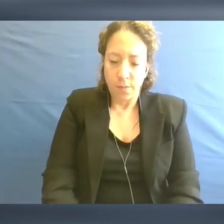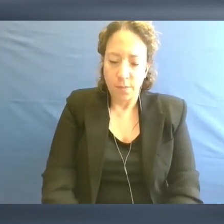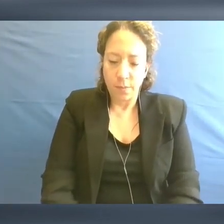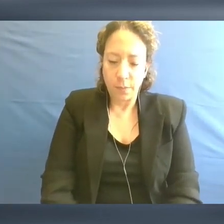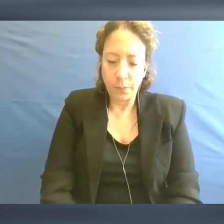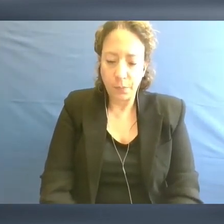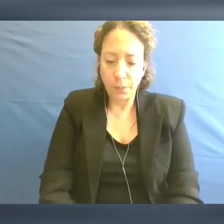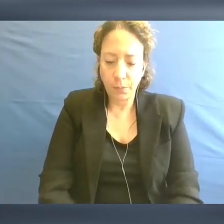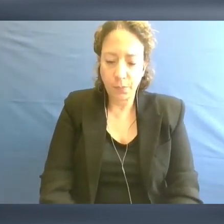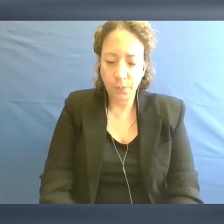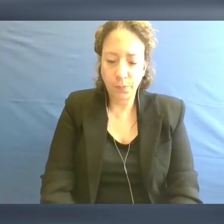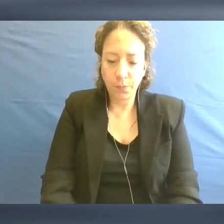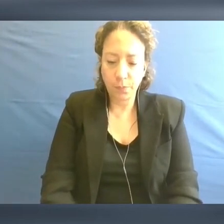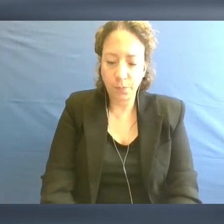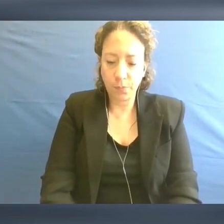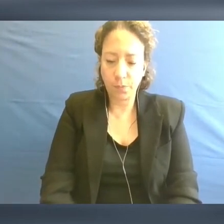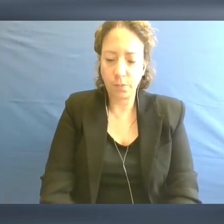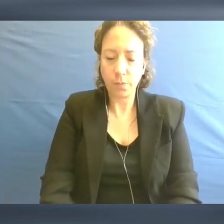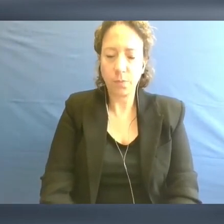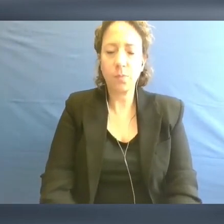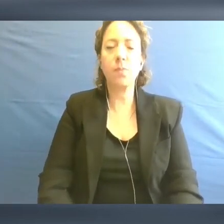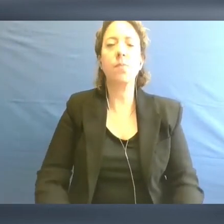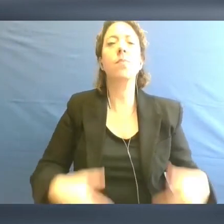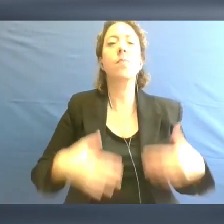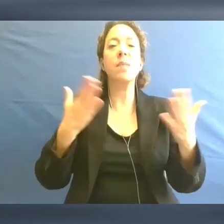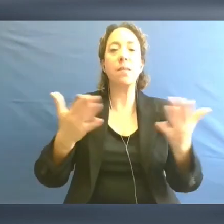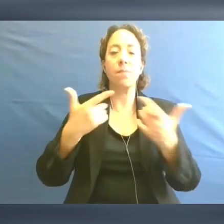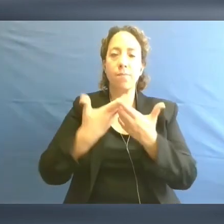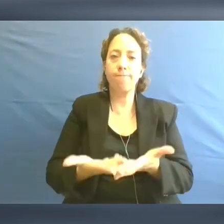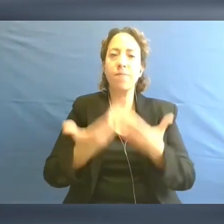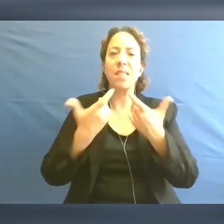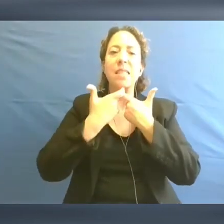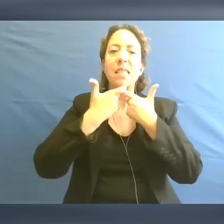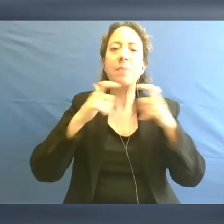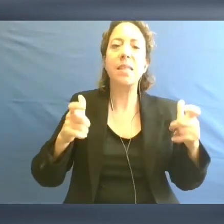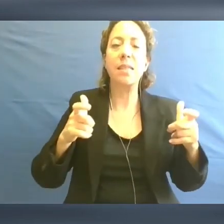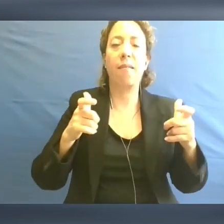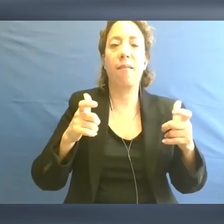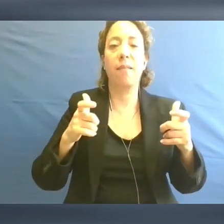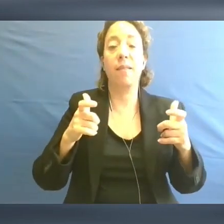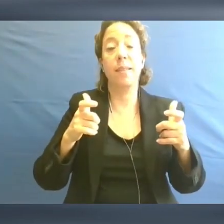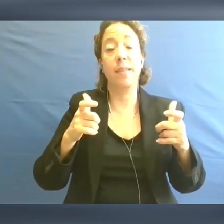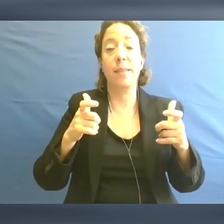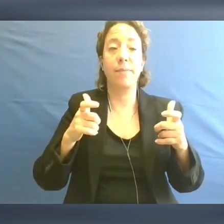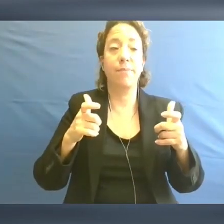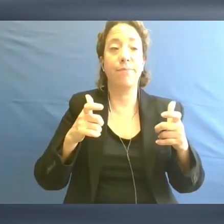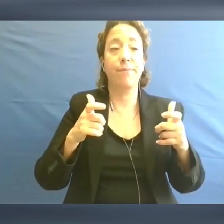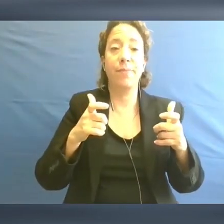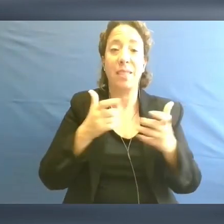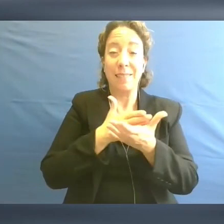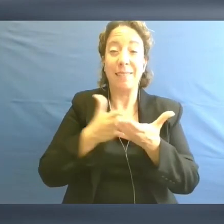Mais cette accessibilité n'est malheureusement aujourd'hui qu'une petite partie du chemin.